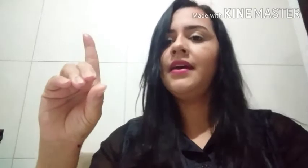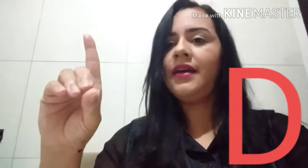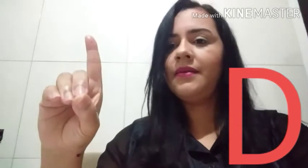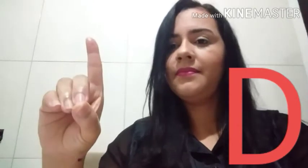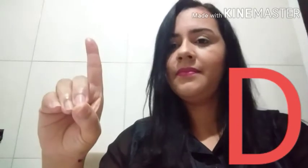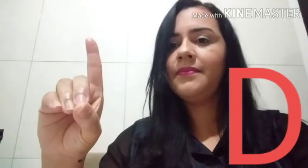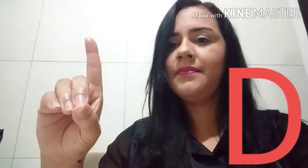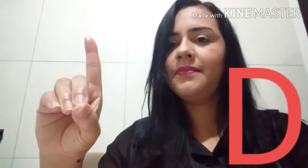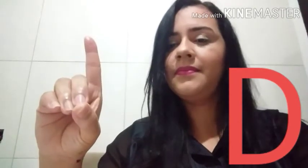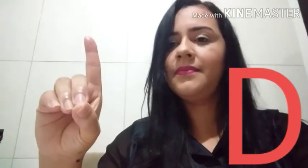D,